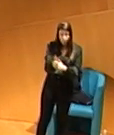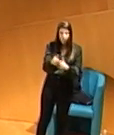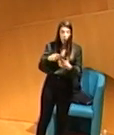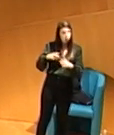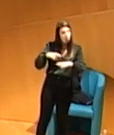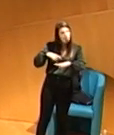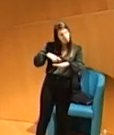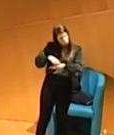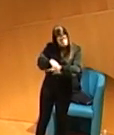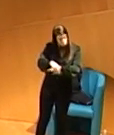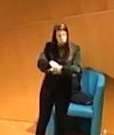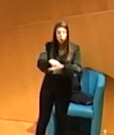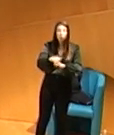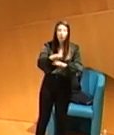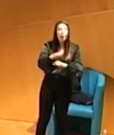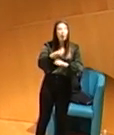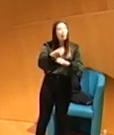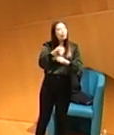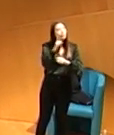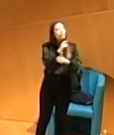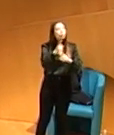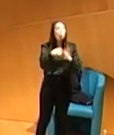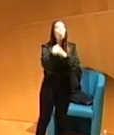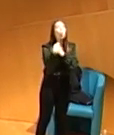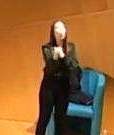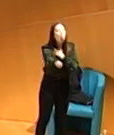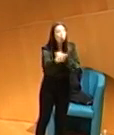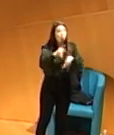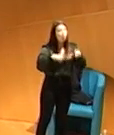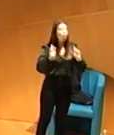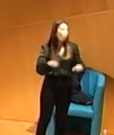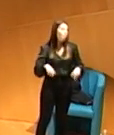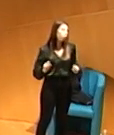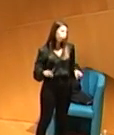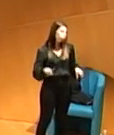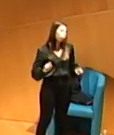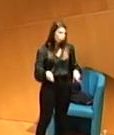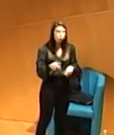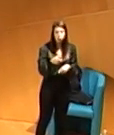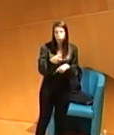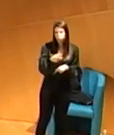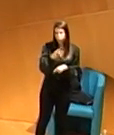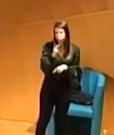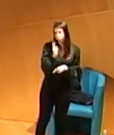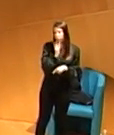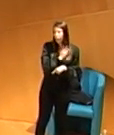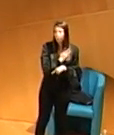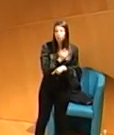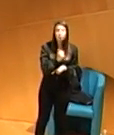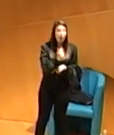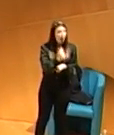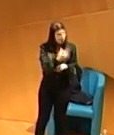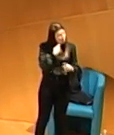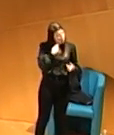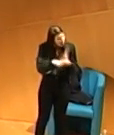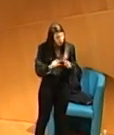marche, mais elle a du mal à marcher longtemps, donc des fois, on prend un fauteuil roulant pour marcher. Et en fait, elle préfère quand on